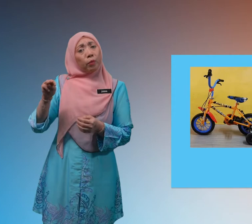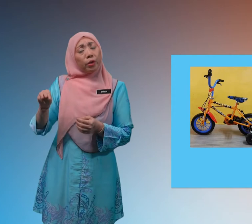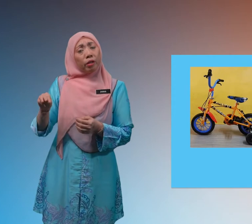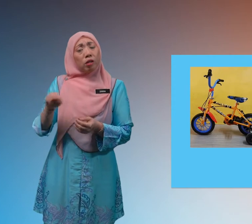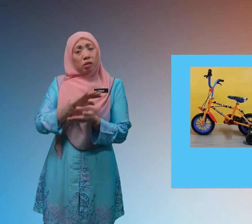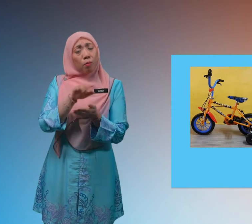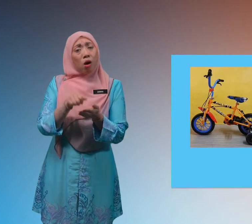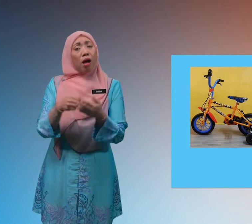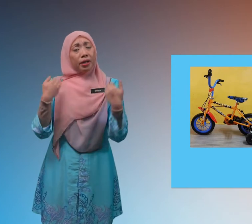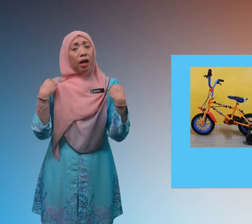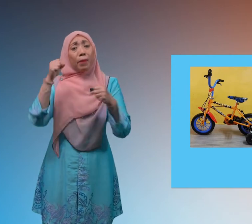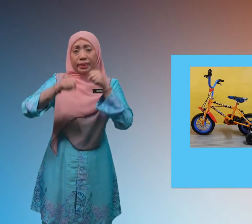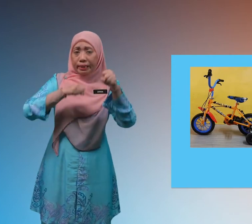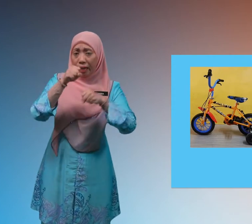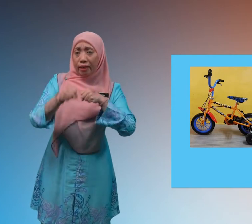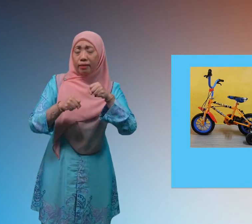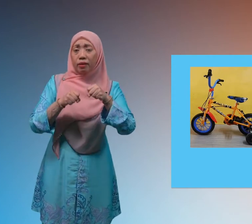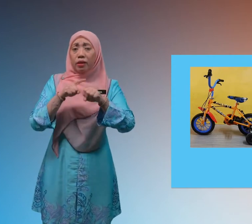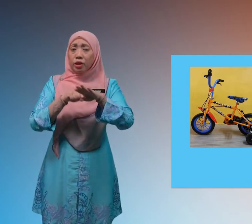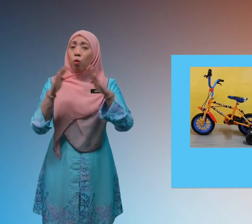Murid-murid, semua ada basikal di rumah?